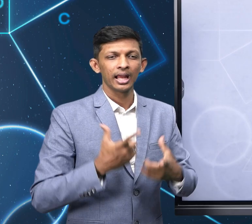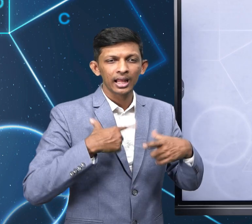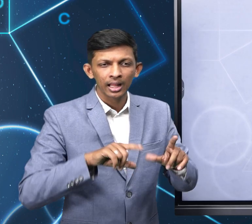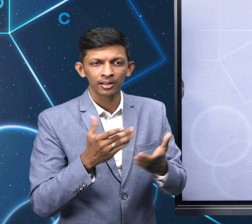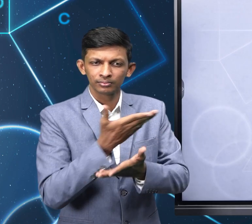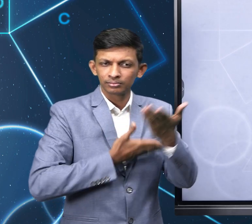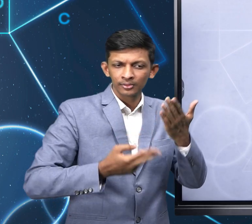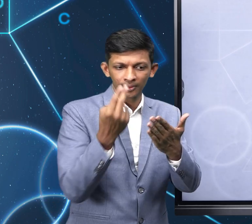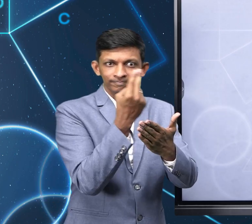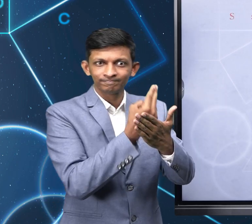आपण